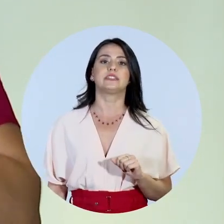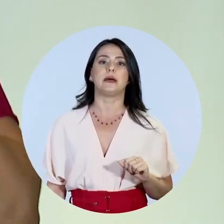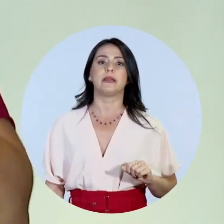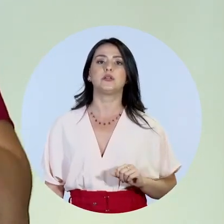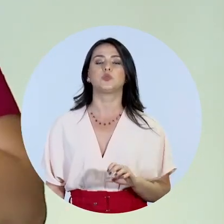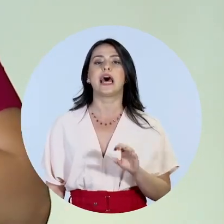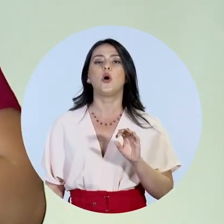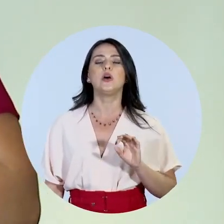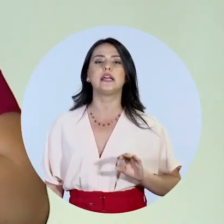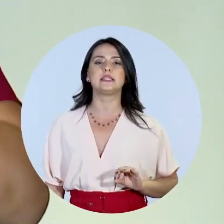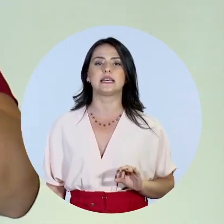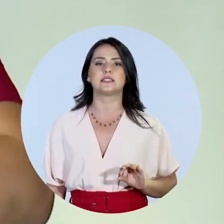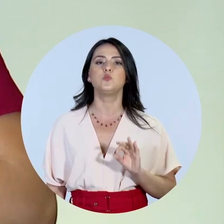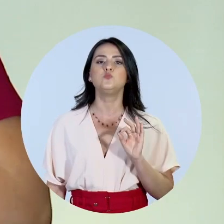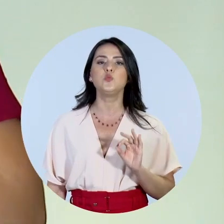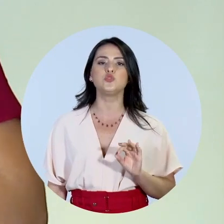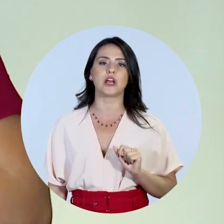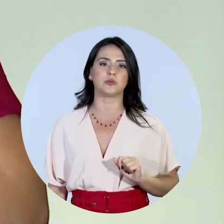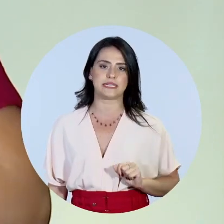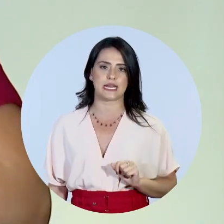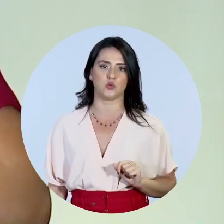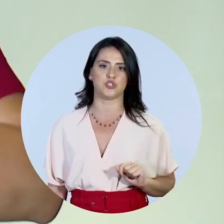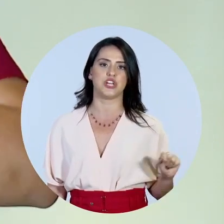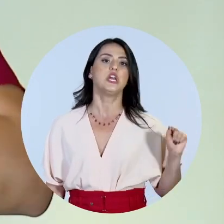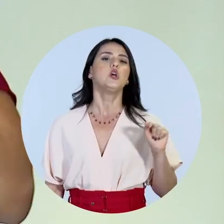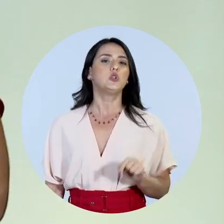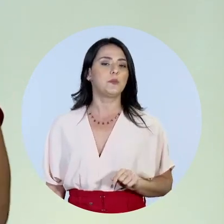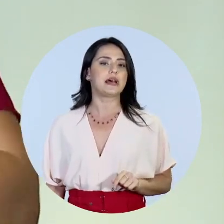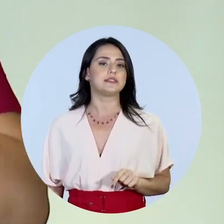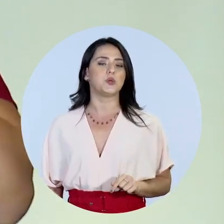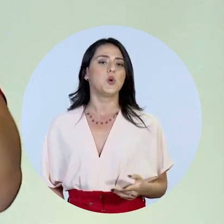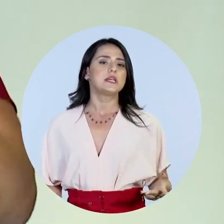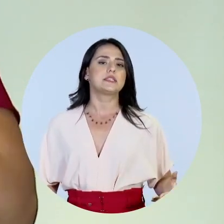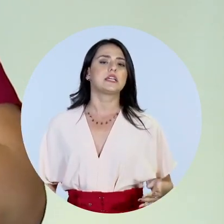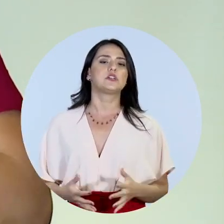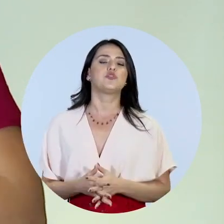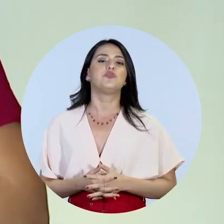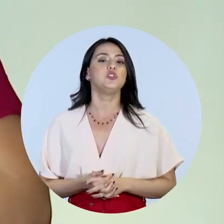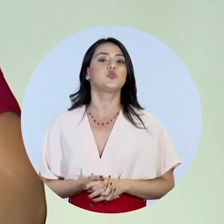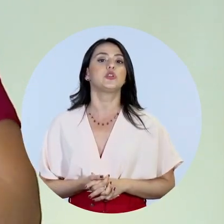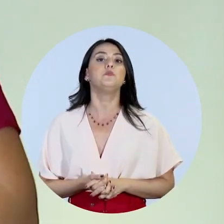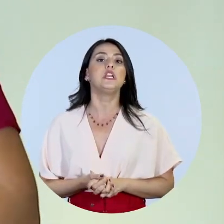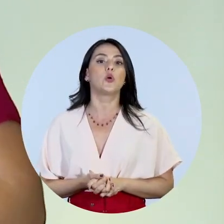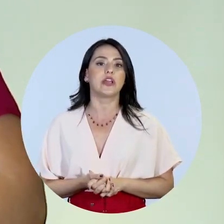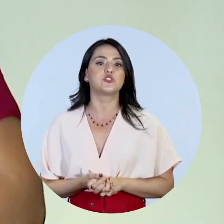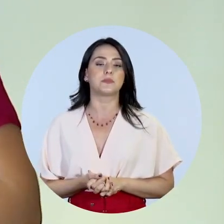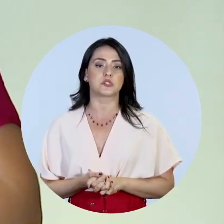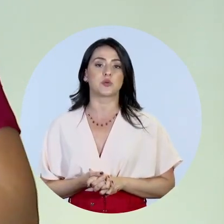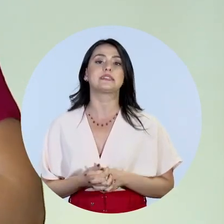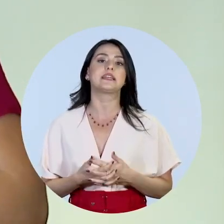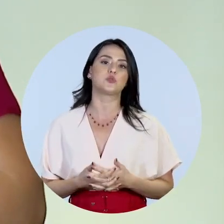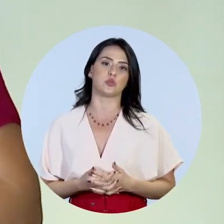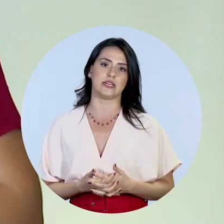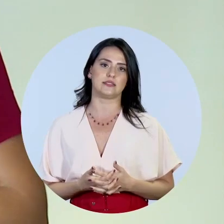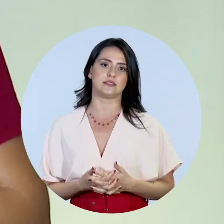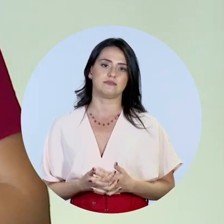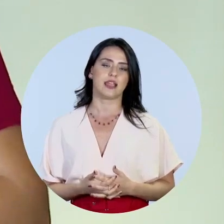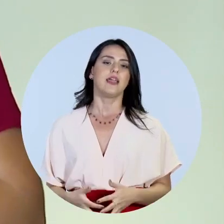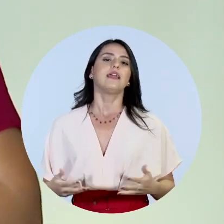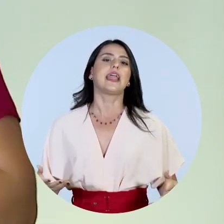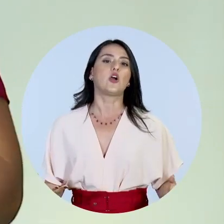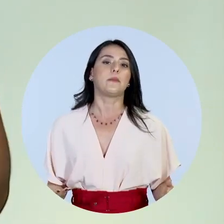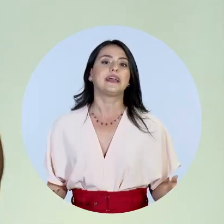segundo o levantamento da Organização Mundial da Saúde, no Brasil, cerca de 28 milhões de pessoas têm